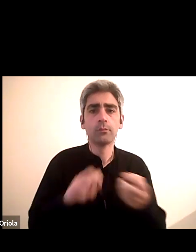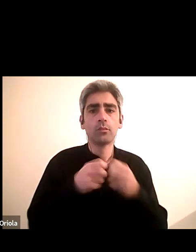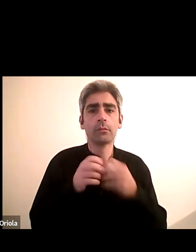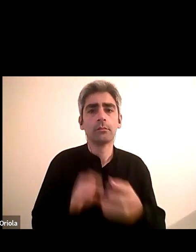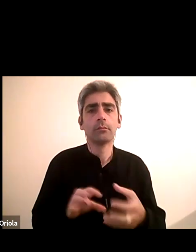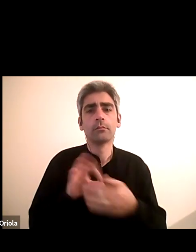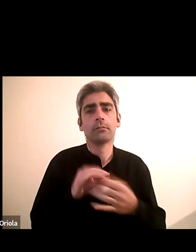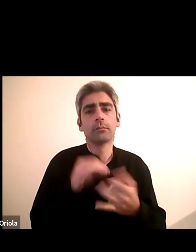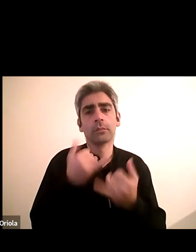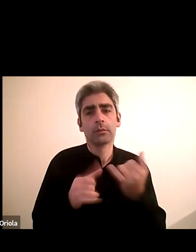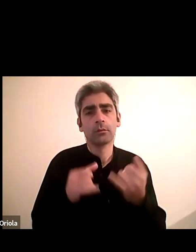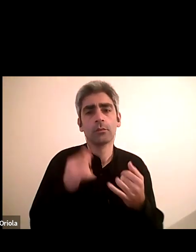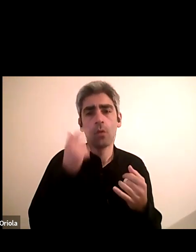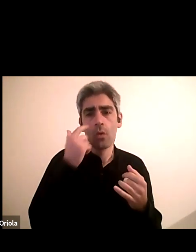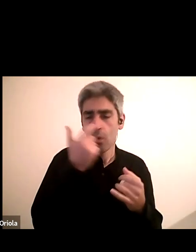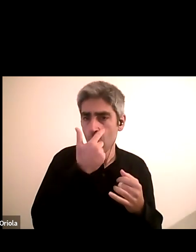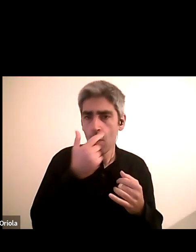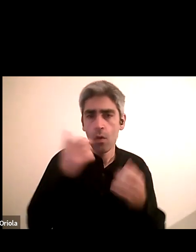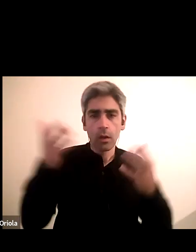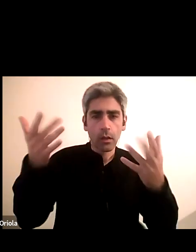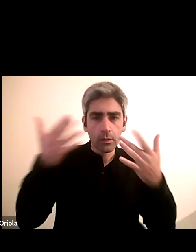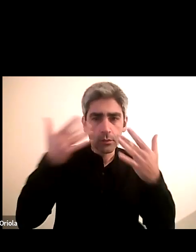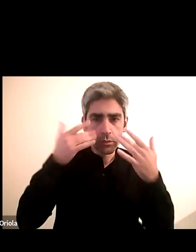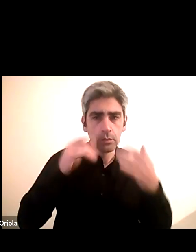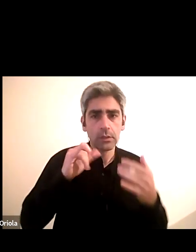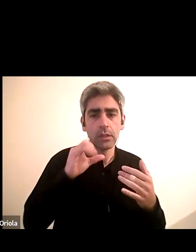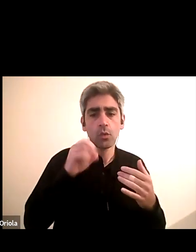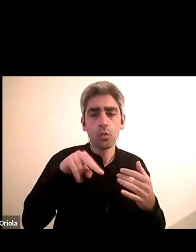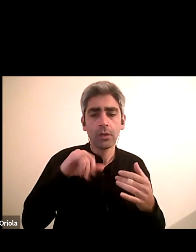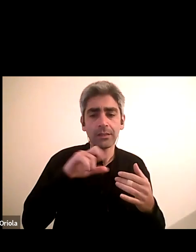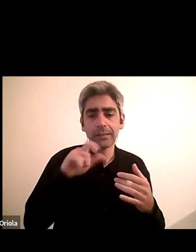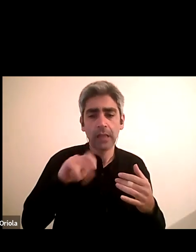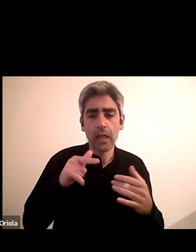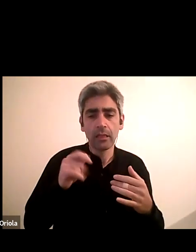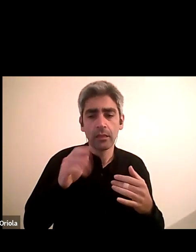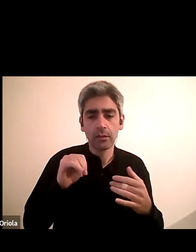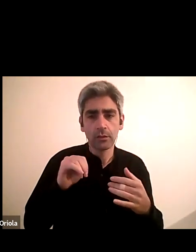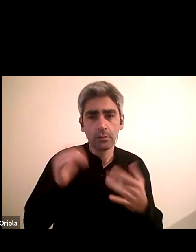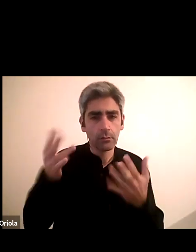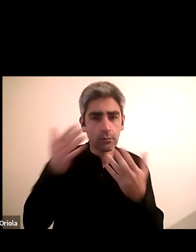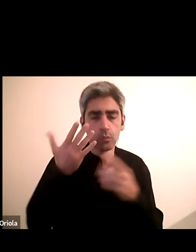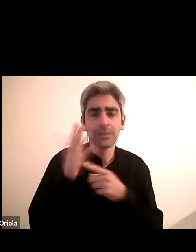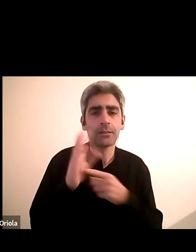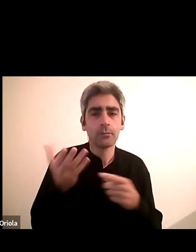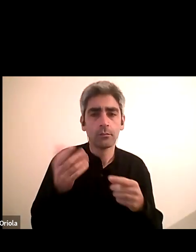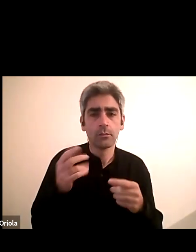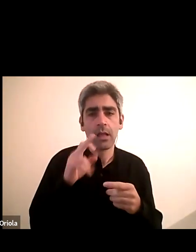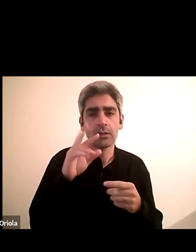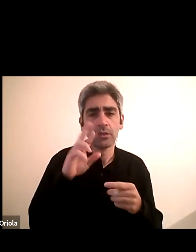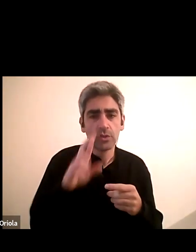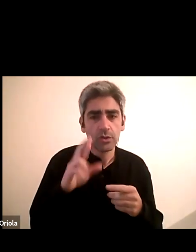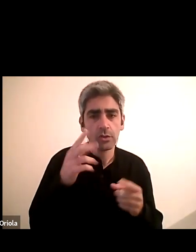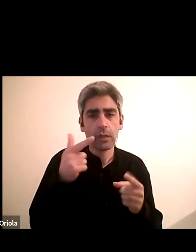associados a riscos ópticos e a radiações ionizantes. Como sabem, as radiações ionizantes, de que são, por exemplo, os raios-x, as